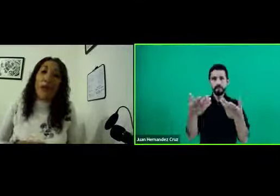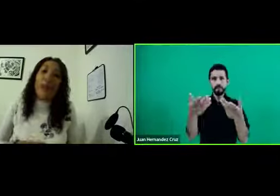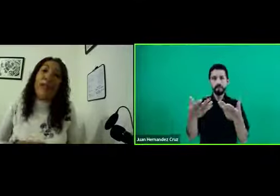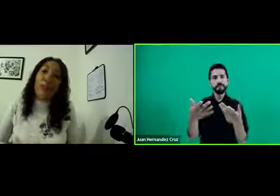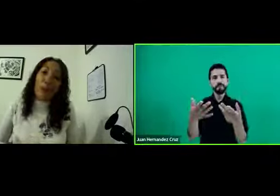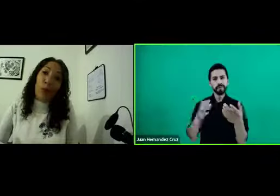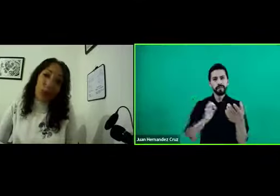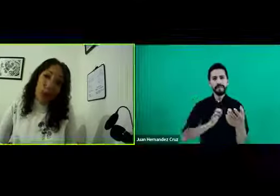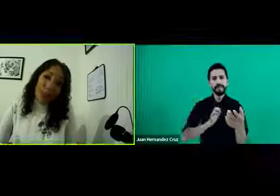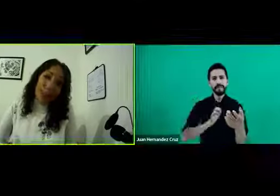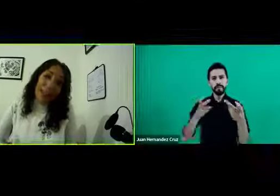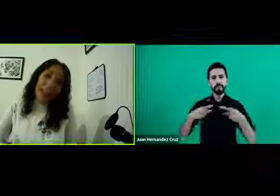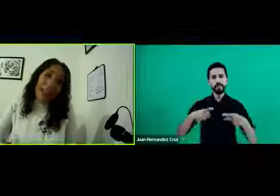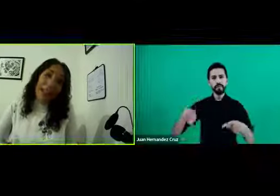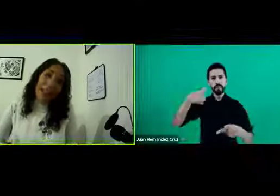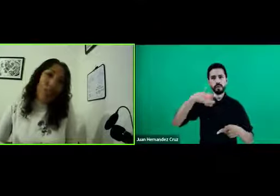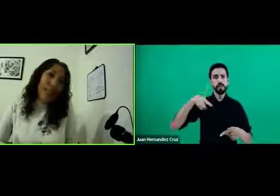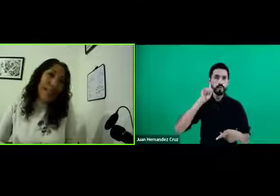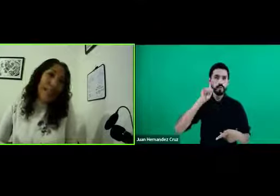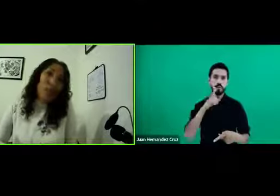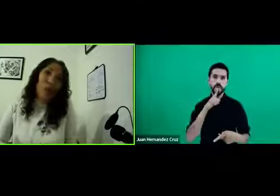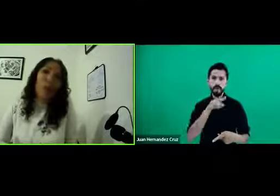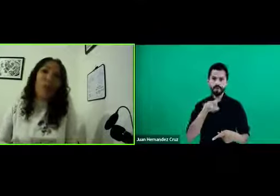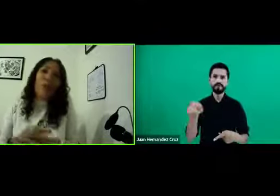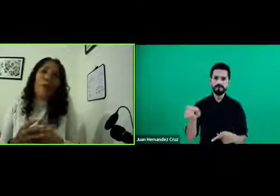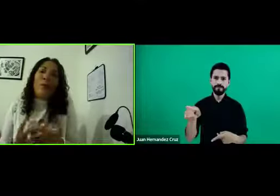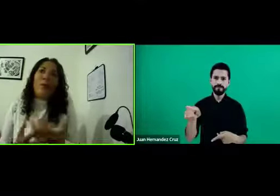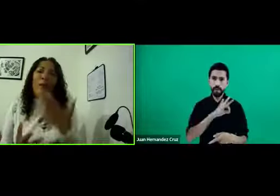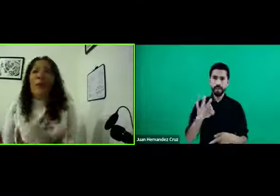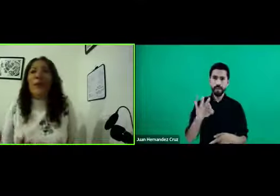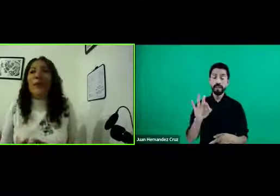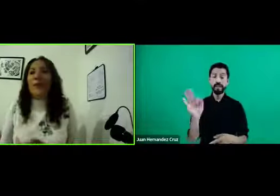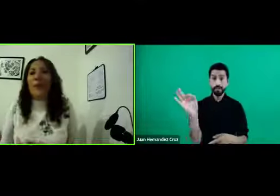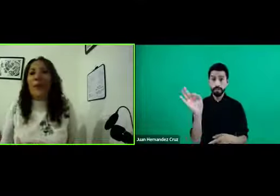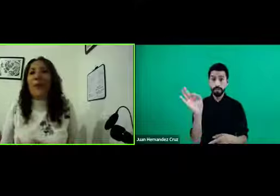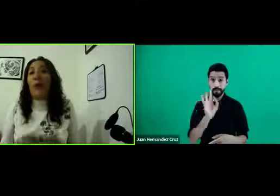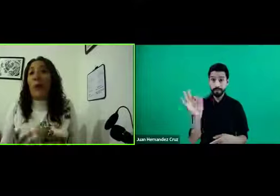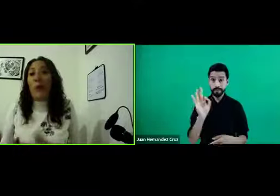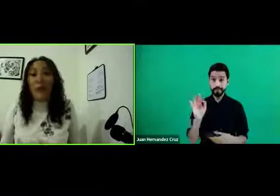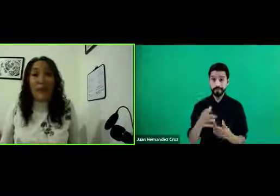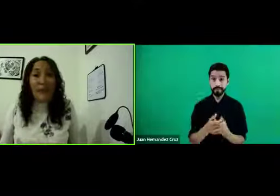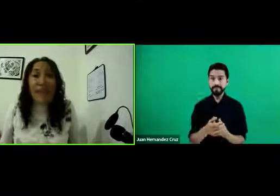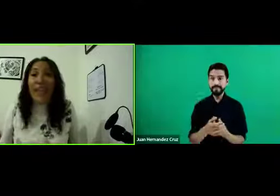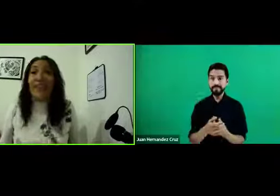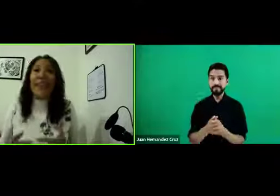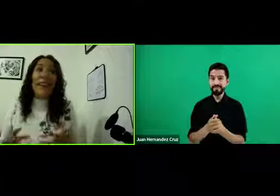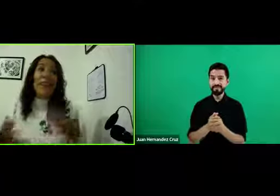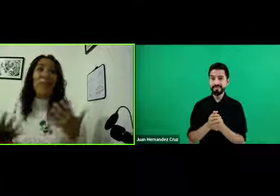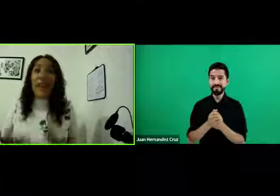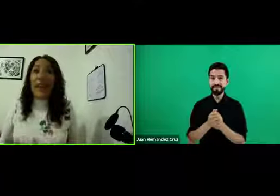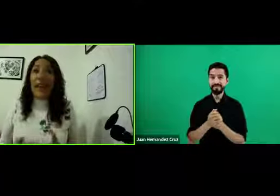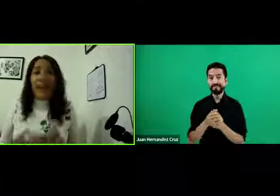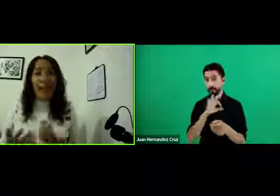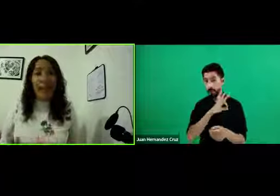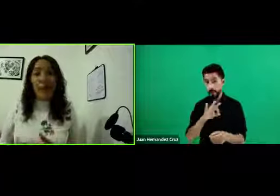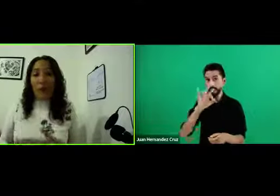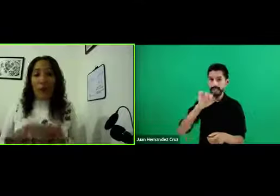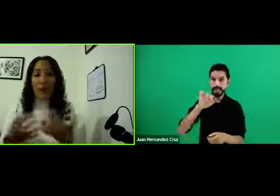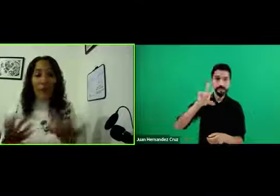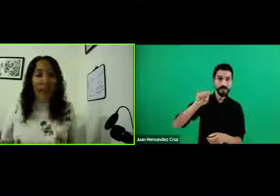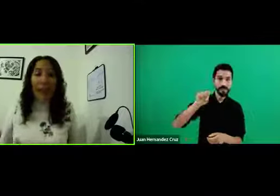las personas que no escuchan. No sé si tú en un momento determinado lo podemos hacer y después de